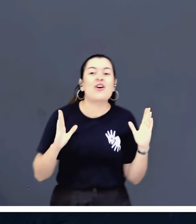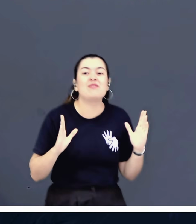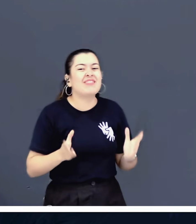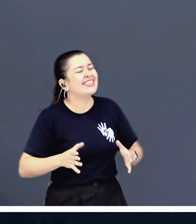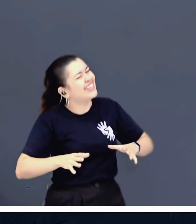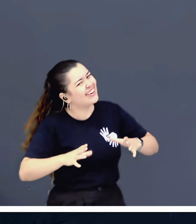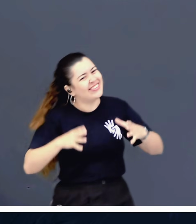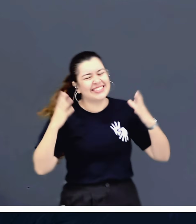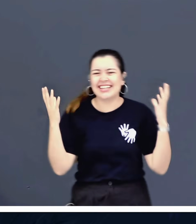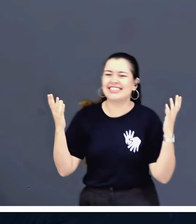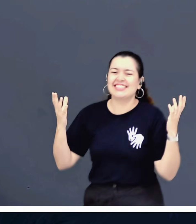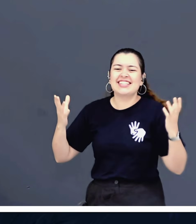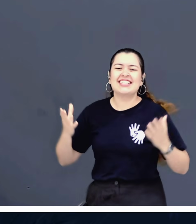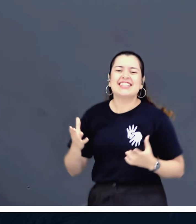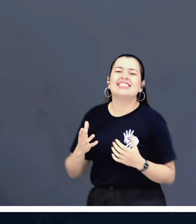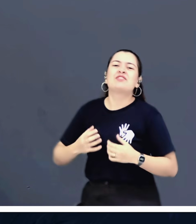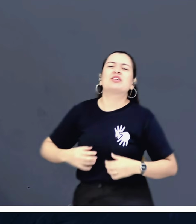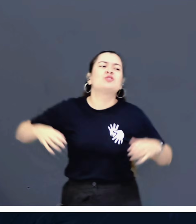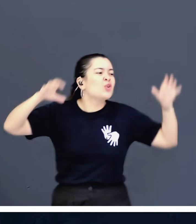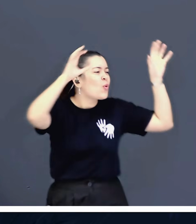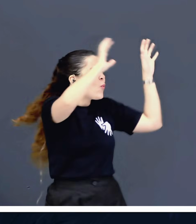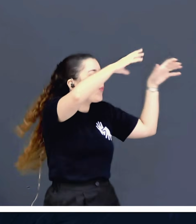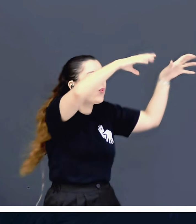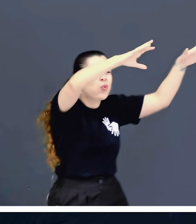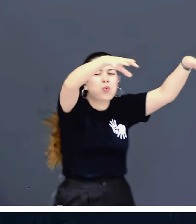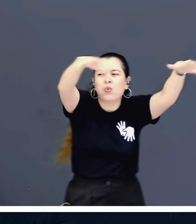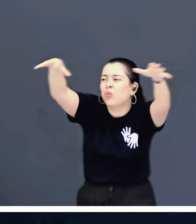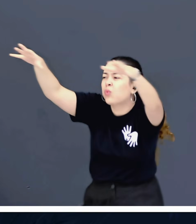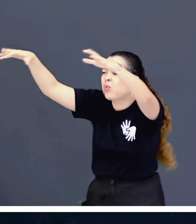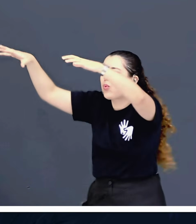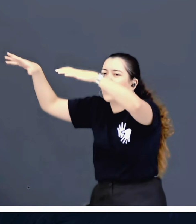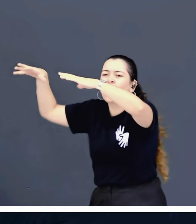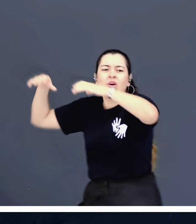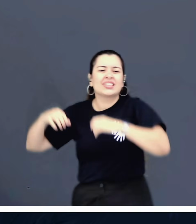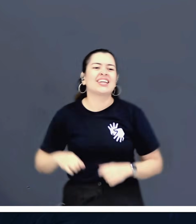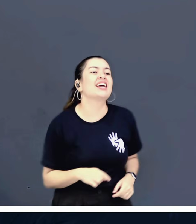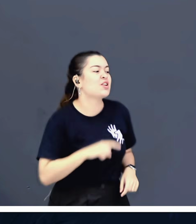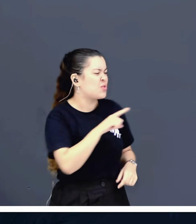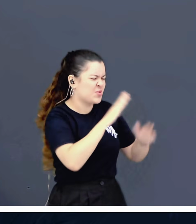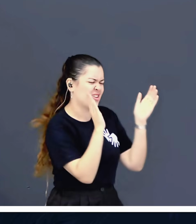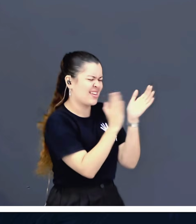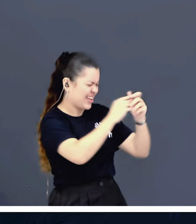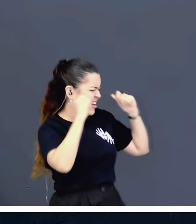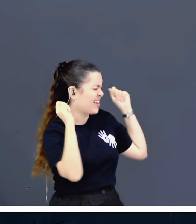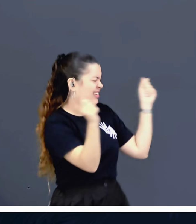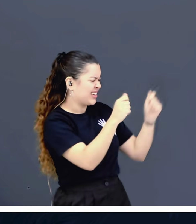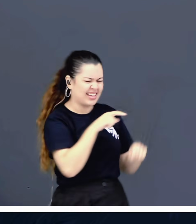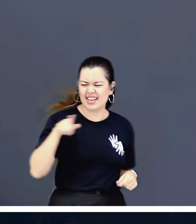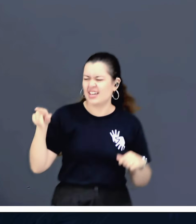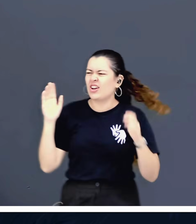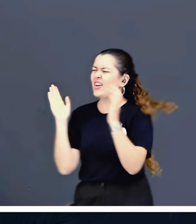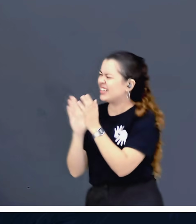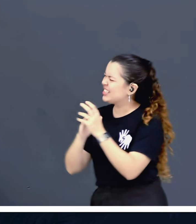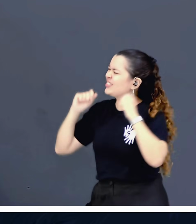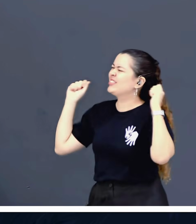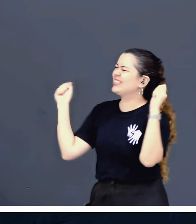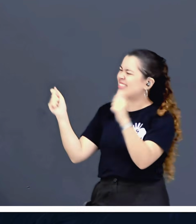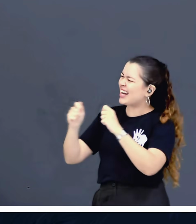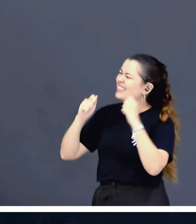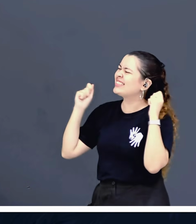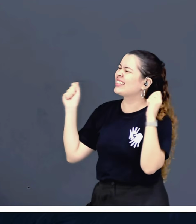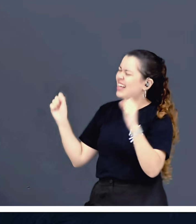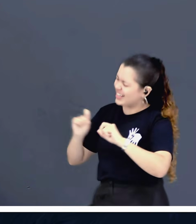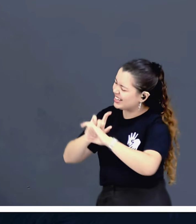poder. Já começa a acontecer. Debaixo dessa chuva eu posso contemplar. Aleluia daqui, glória e